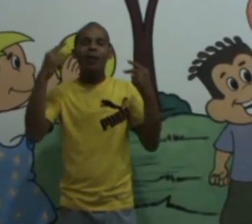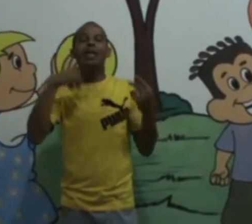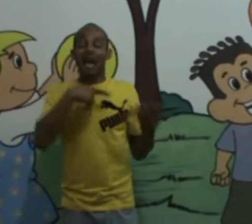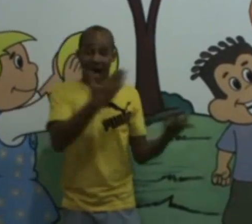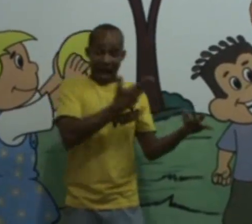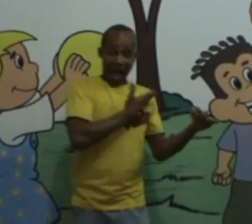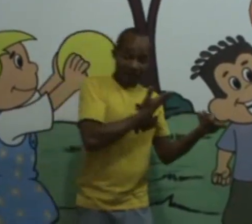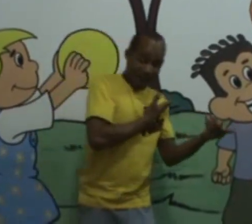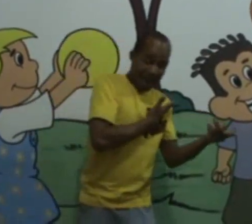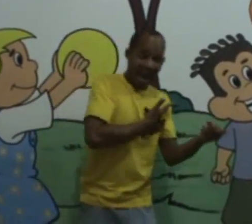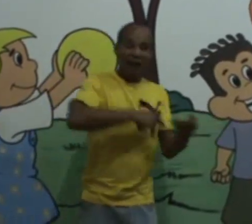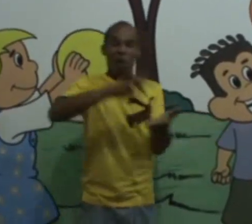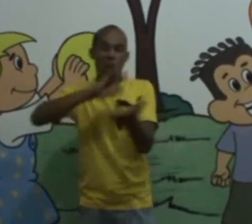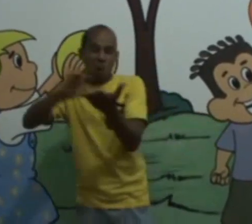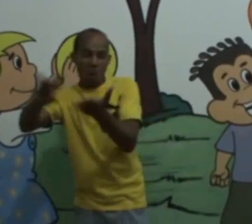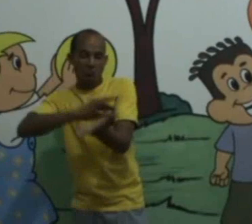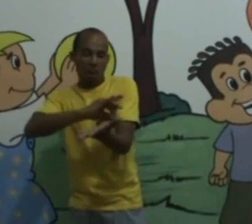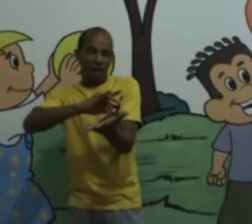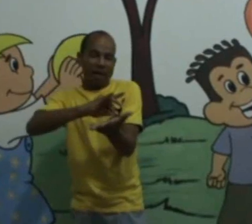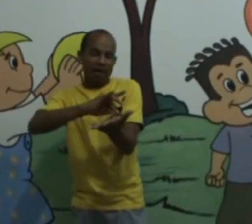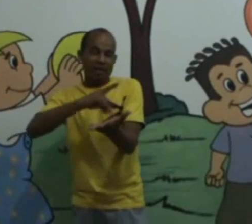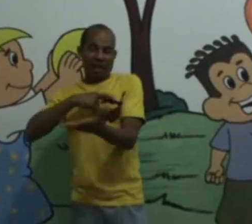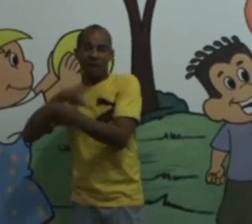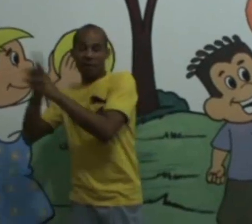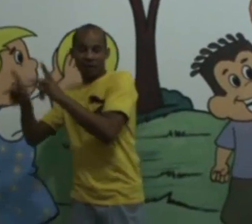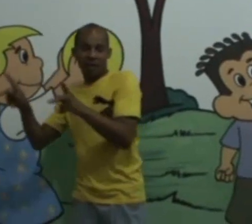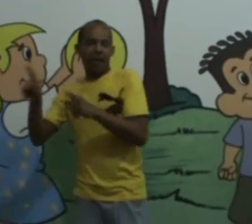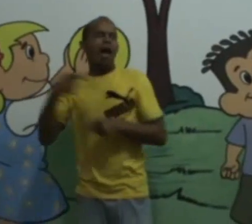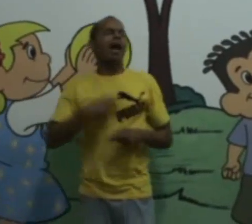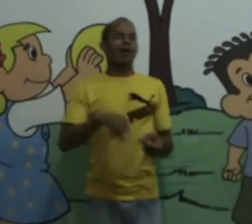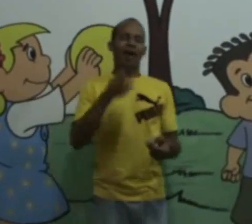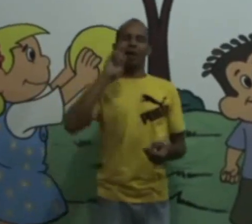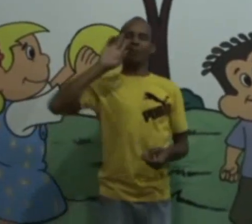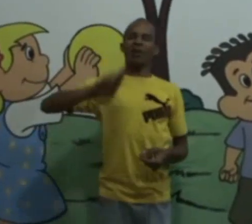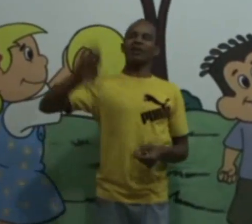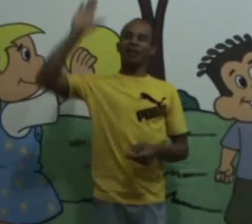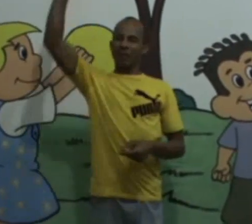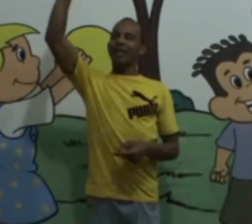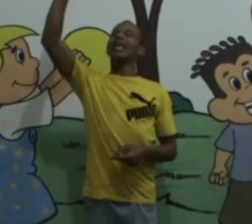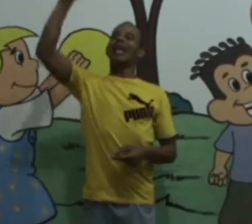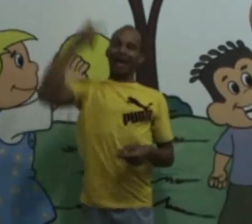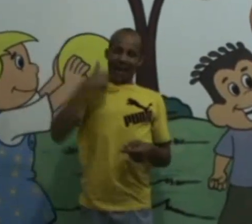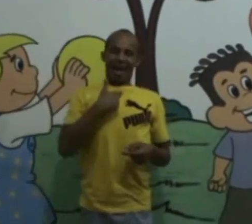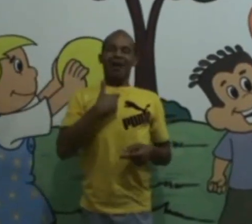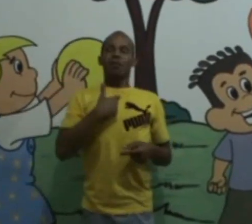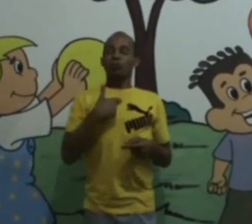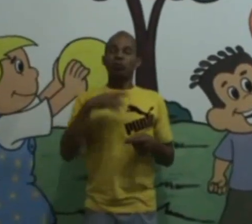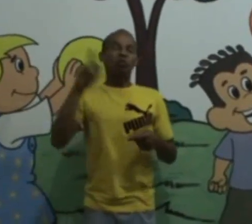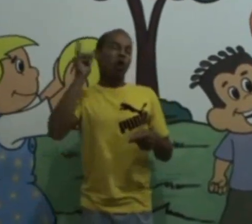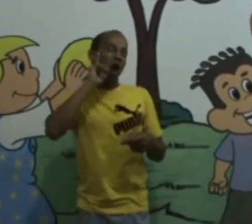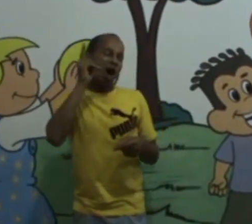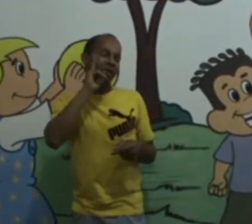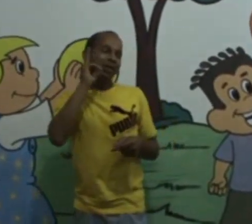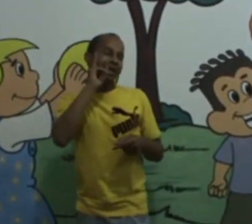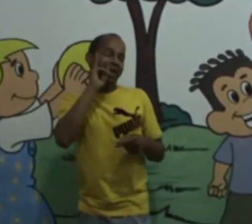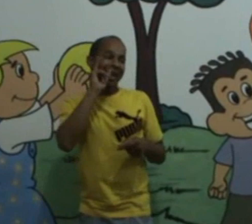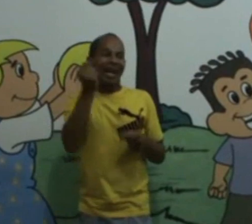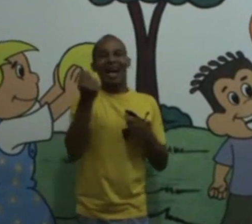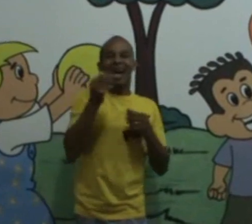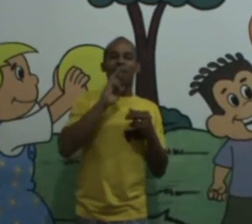aula. Só que alguns dias depois o vexame tinha passado. Tudo ficou normal. Tive amigos